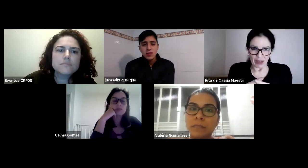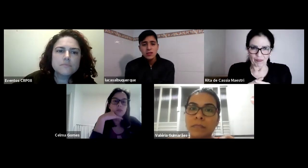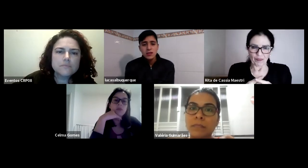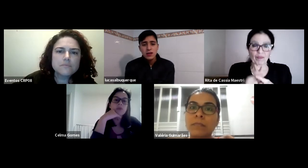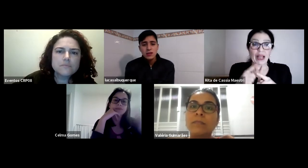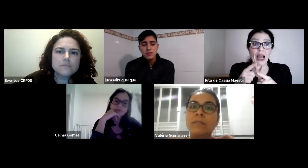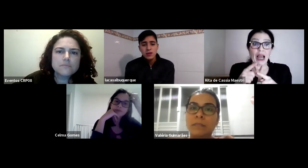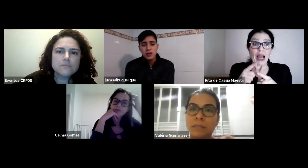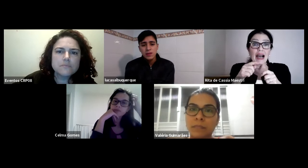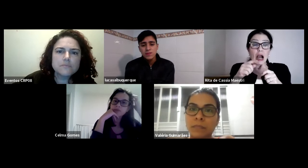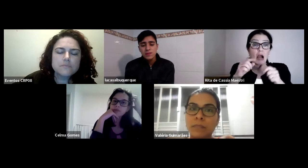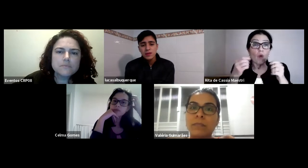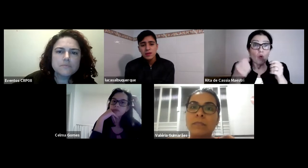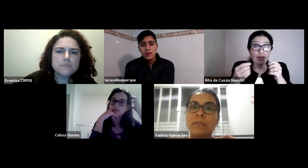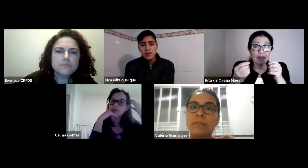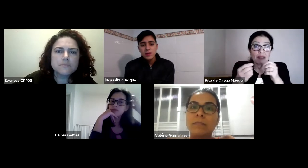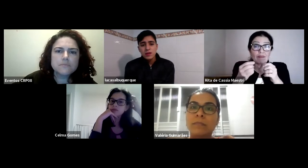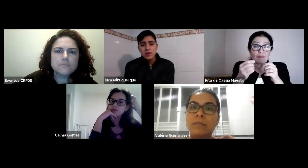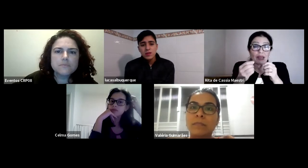criação desses sinais. Por quê?